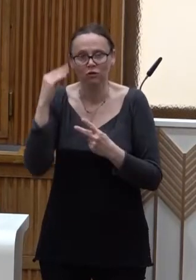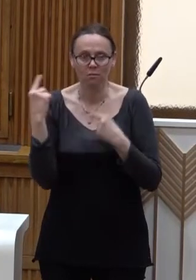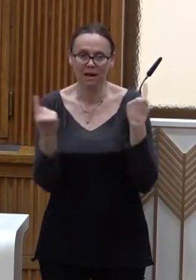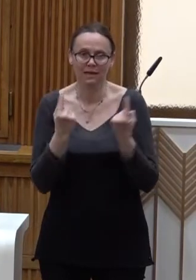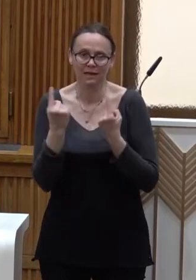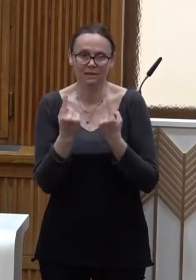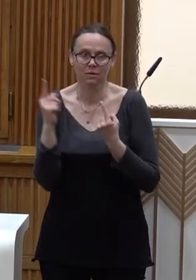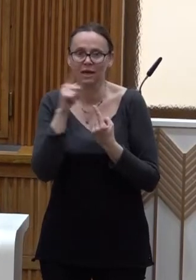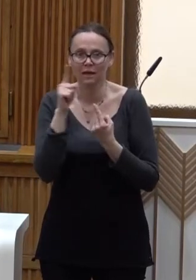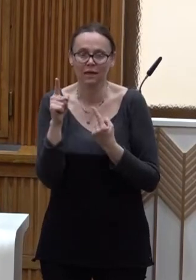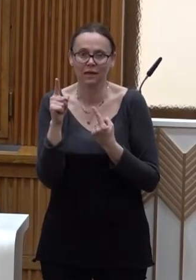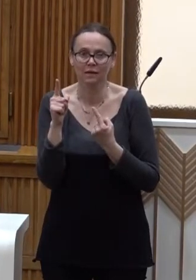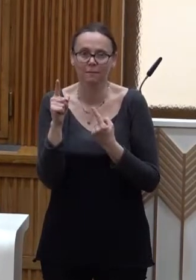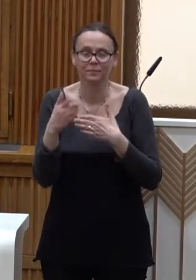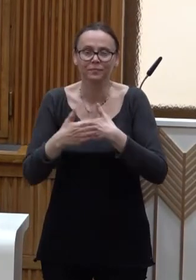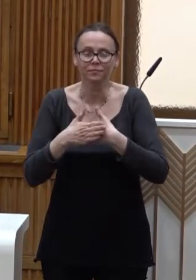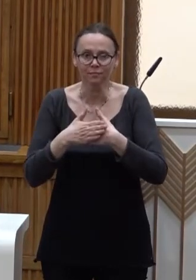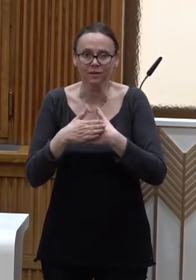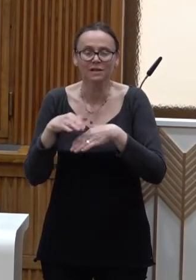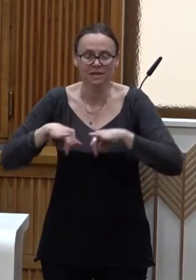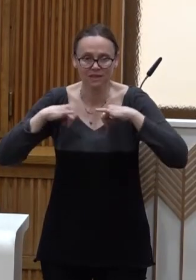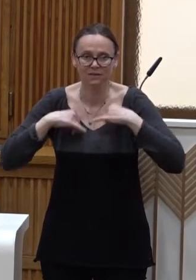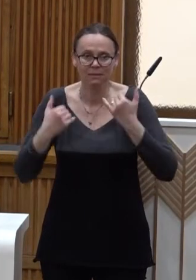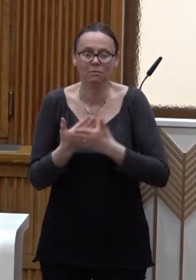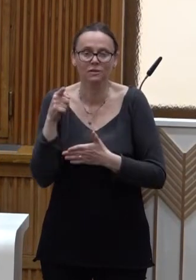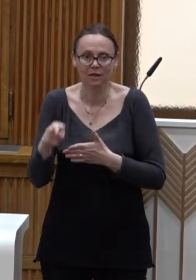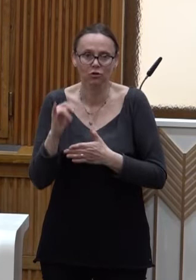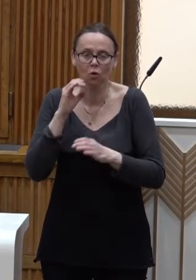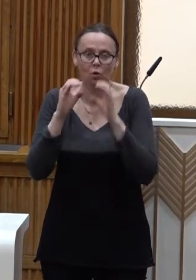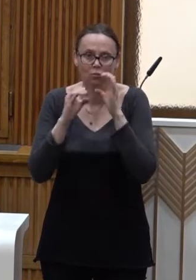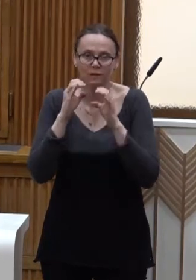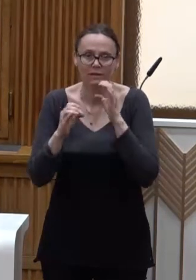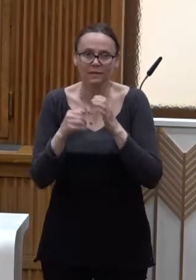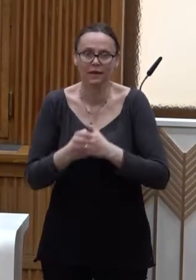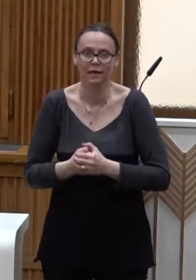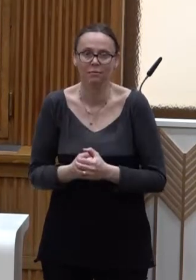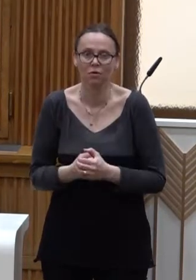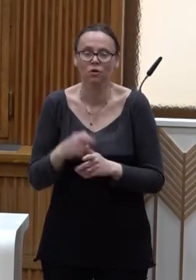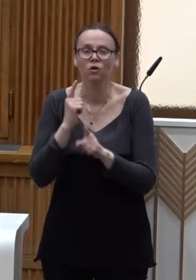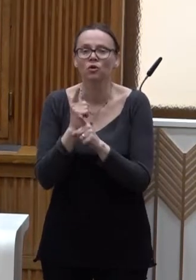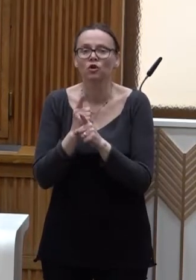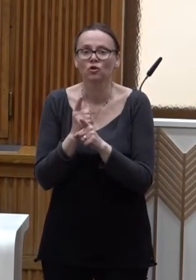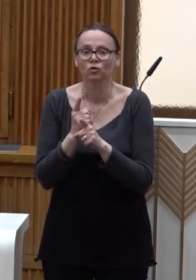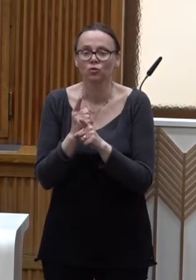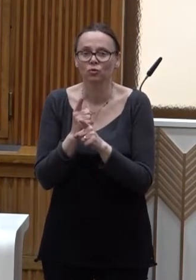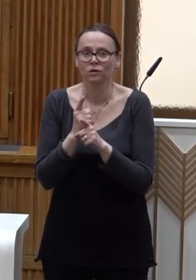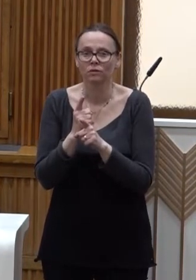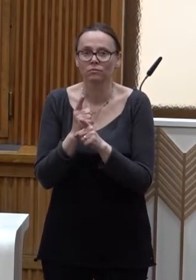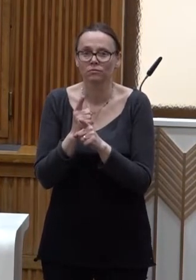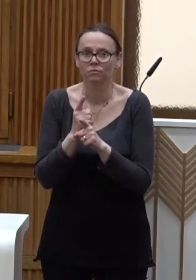razmerah in predvsem pri, se zauzemamo za to, komuniciramo tudi